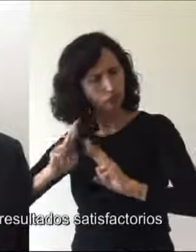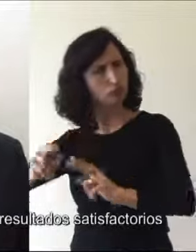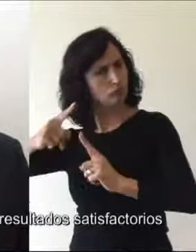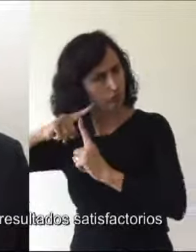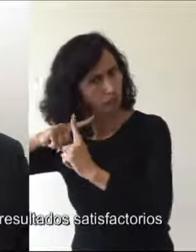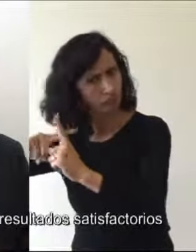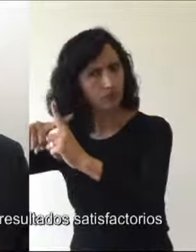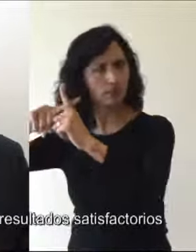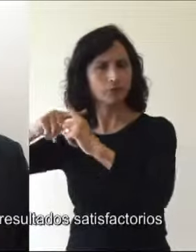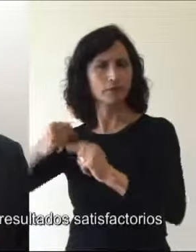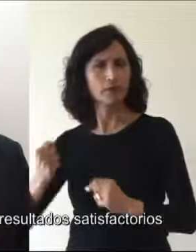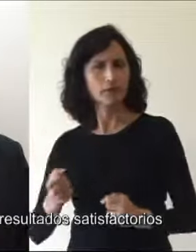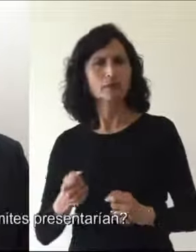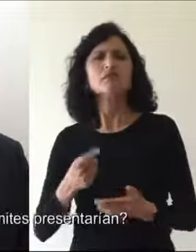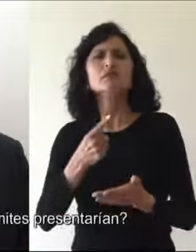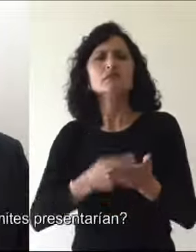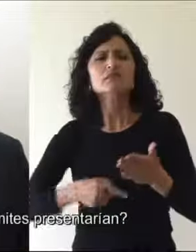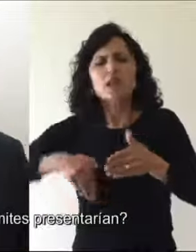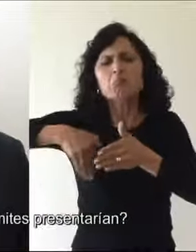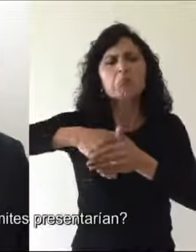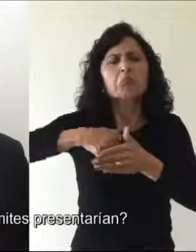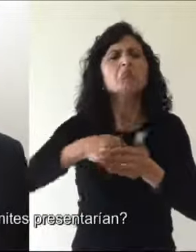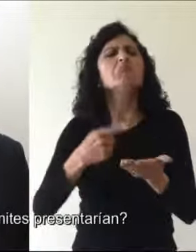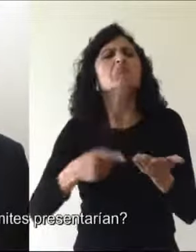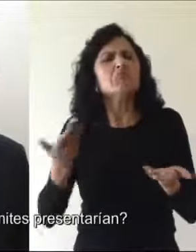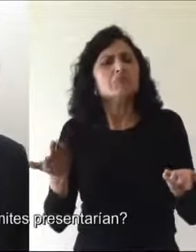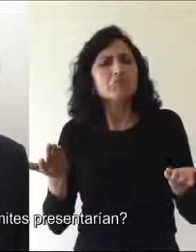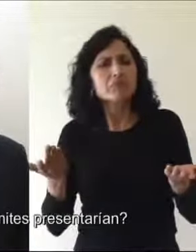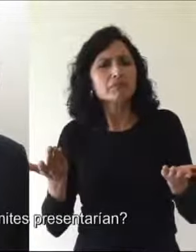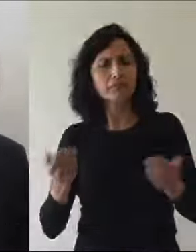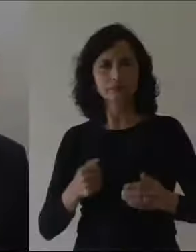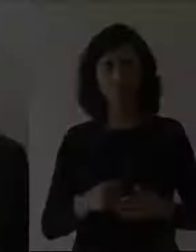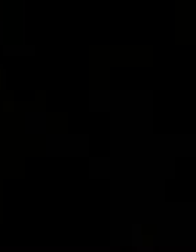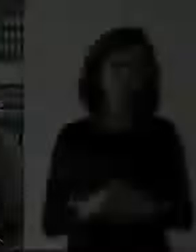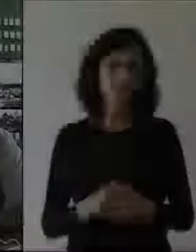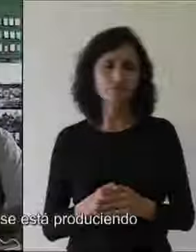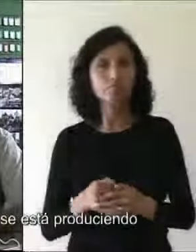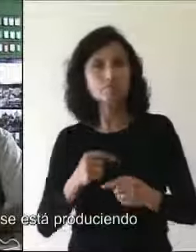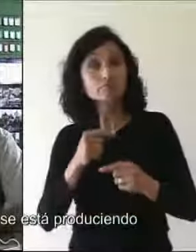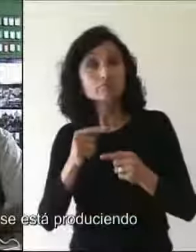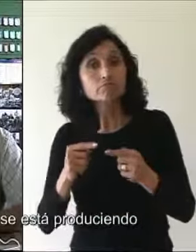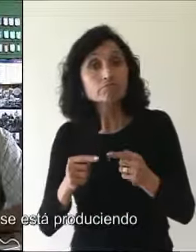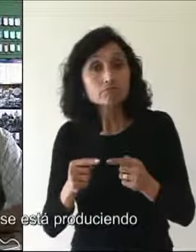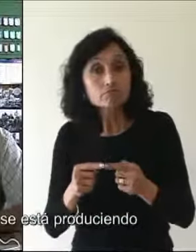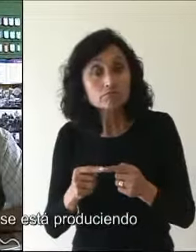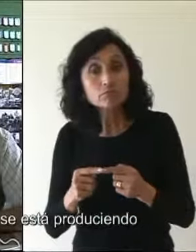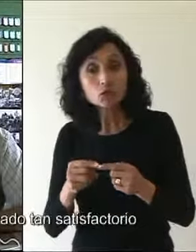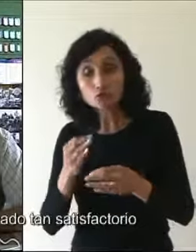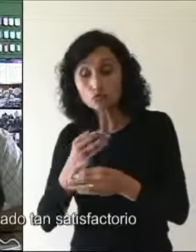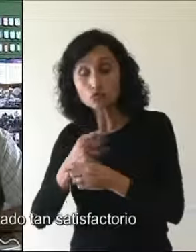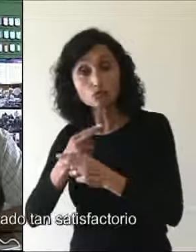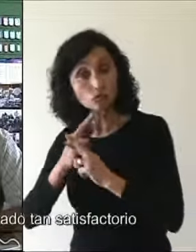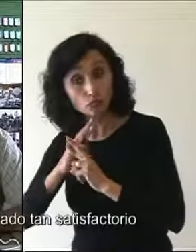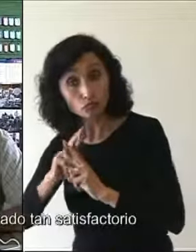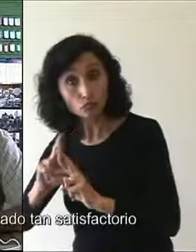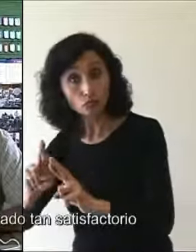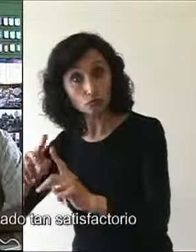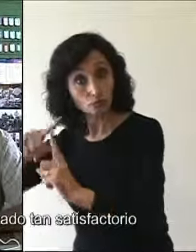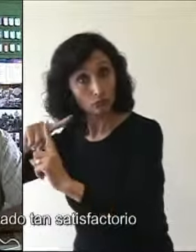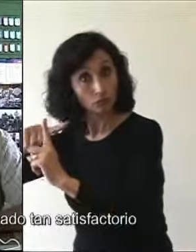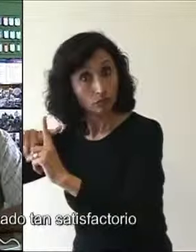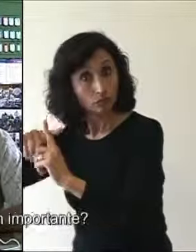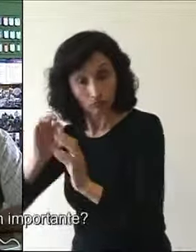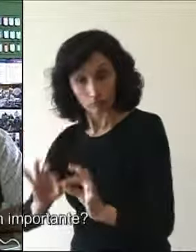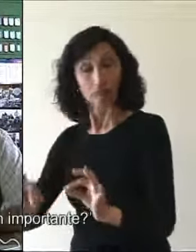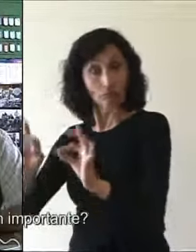obtener resultados satisfactorios? ¿Y qué límites presentaría? ¿Cuándo se está produciendo ese resultado